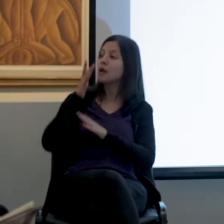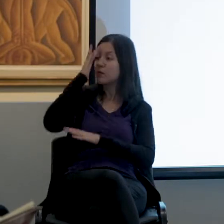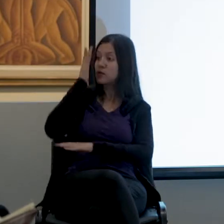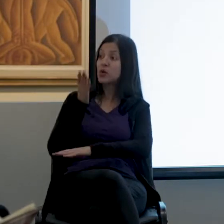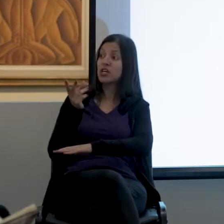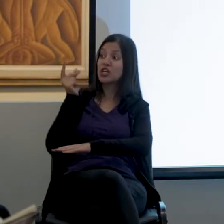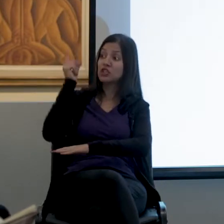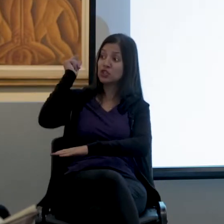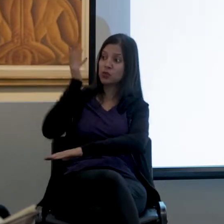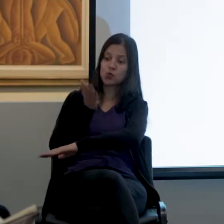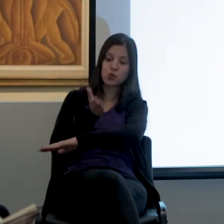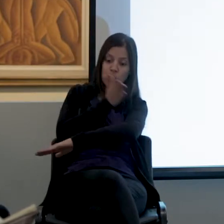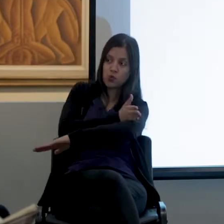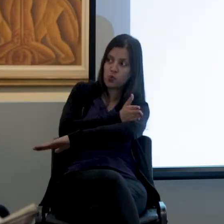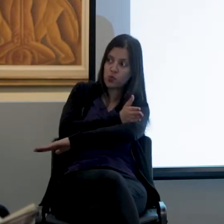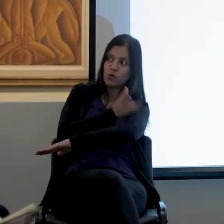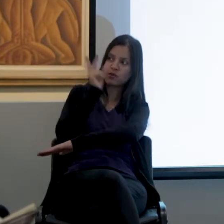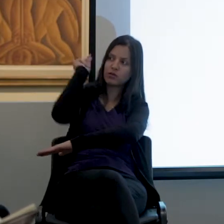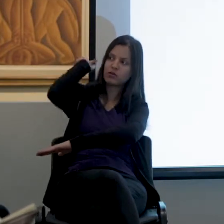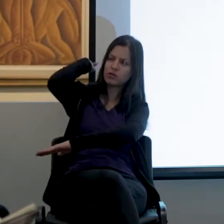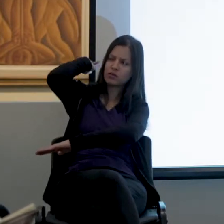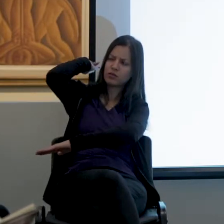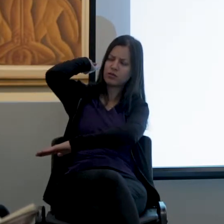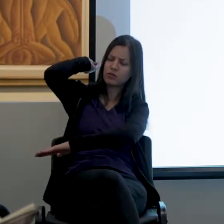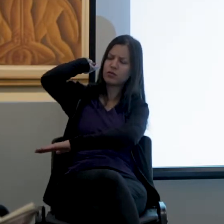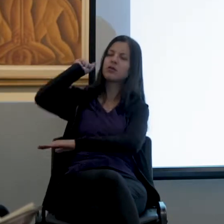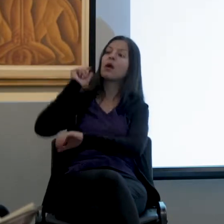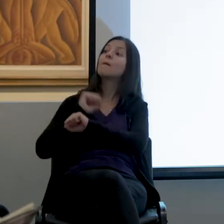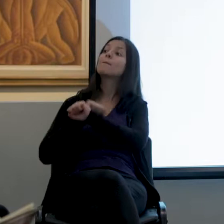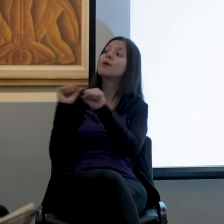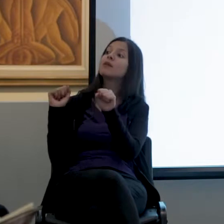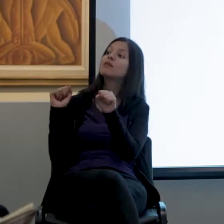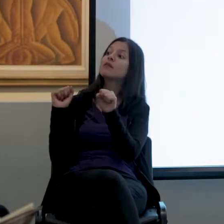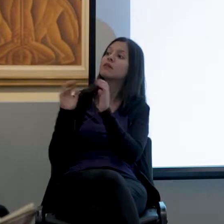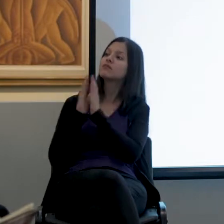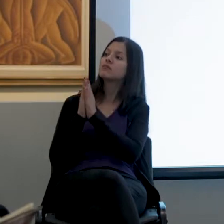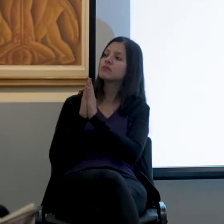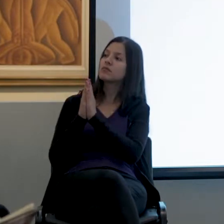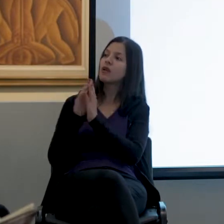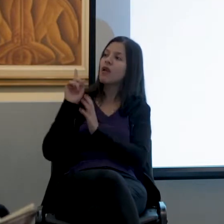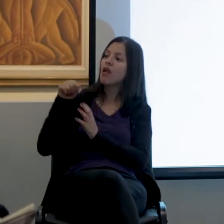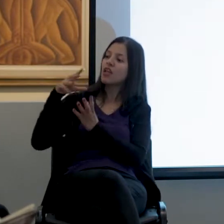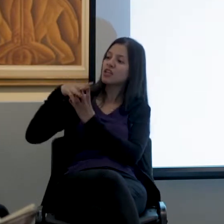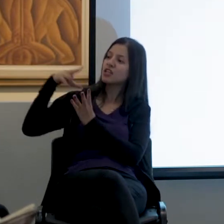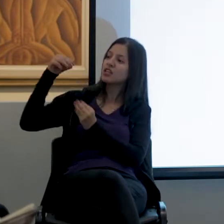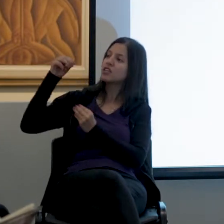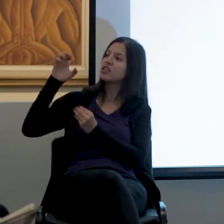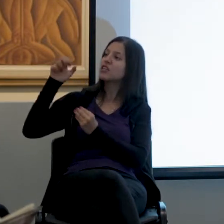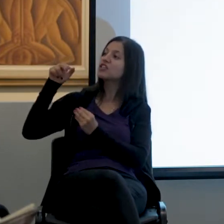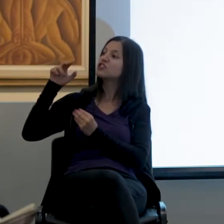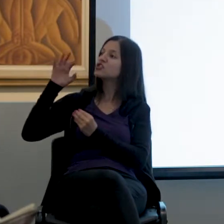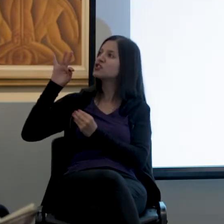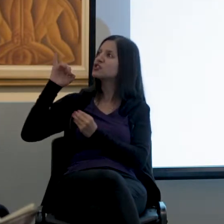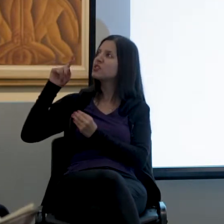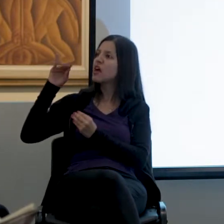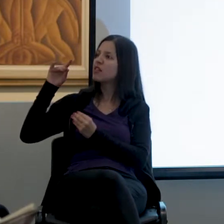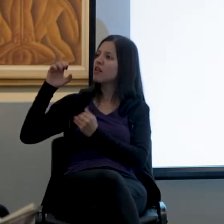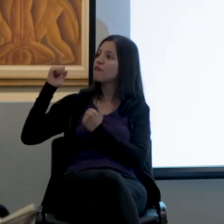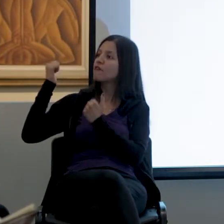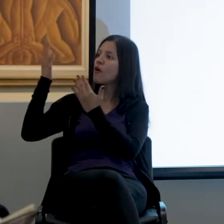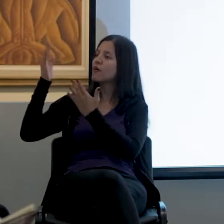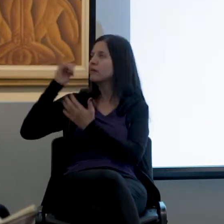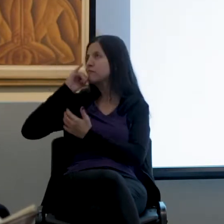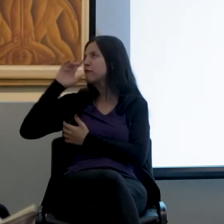rezava de manhã, ele entrava em contato com uma entidade externa. Deus, qualquer coisa assim,